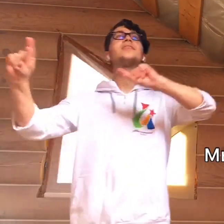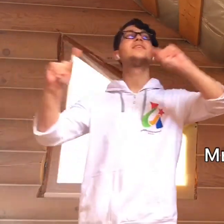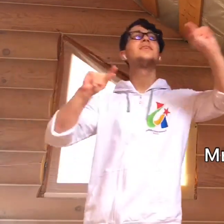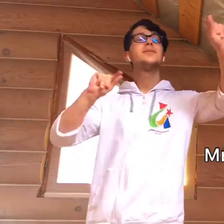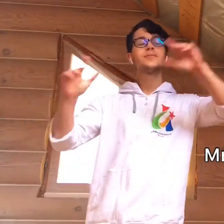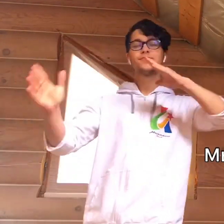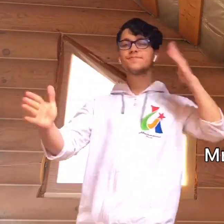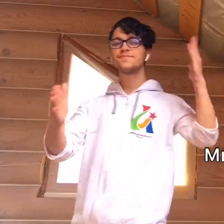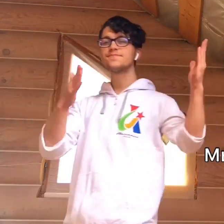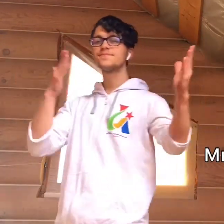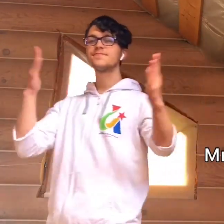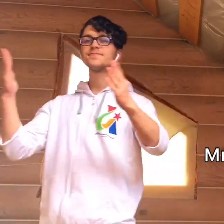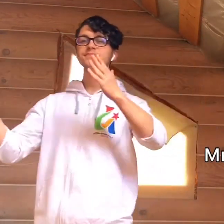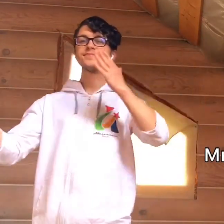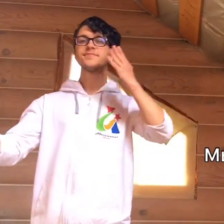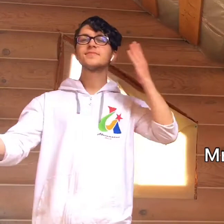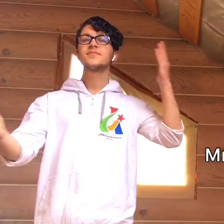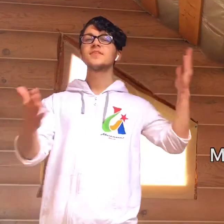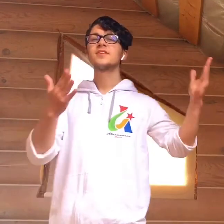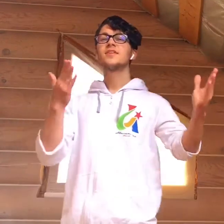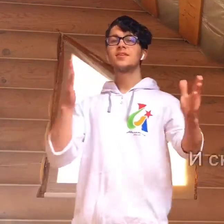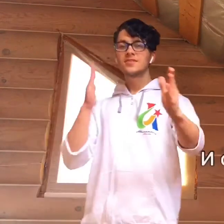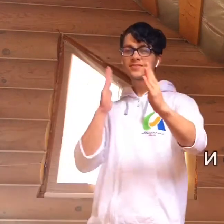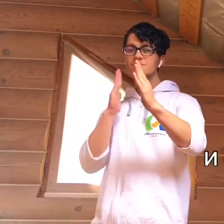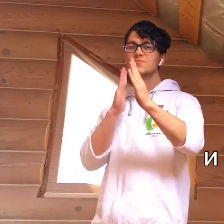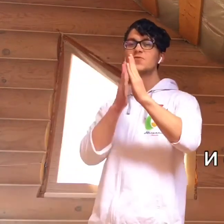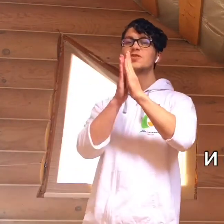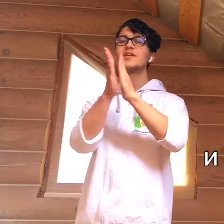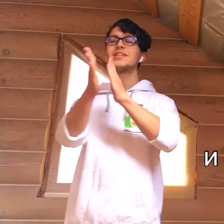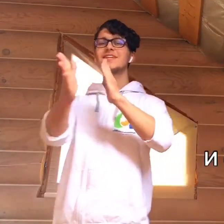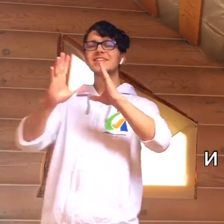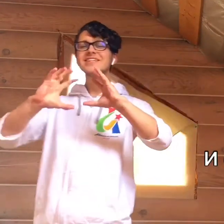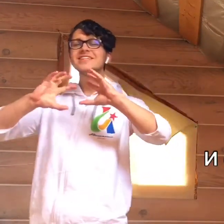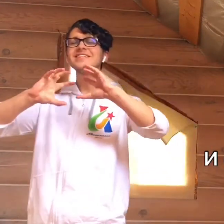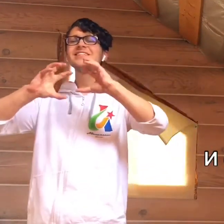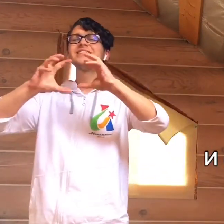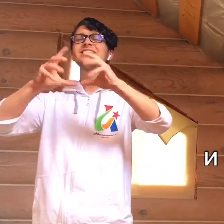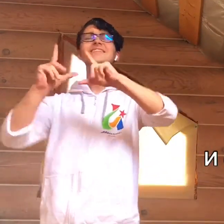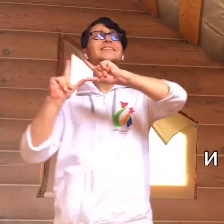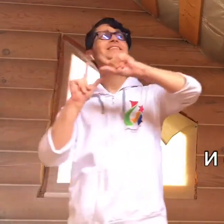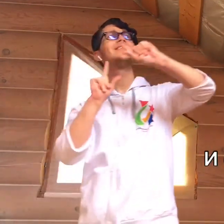И сквозь планеты летим.